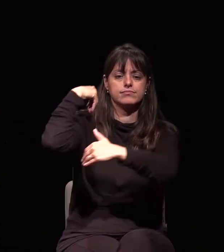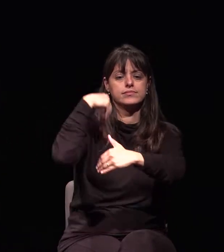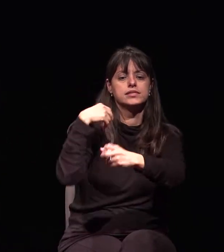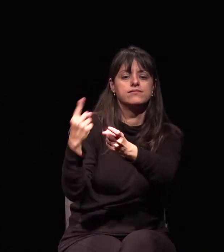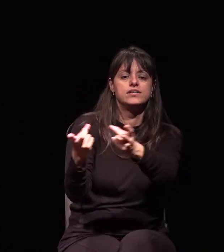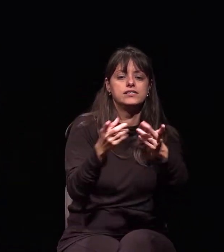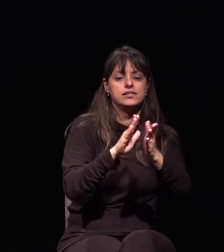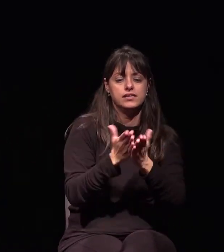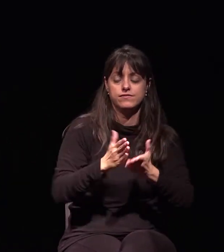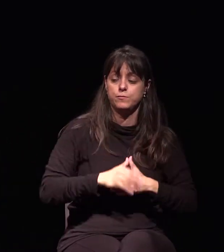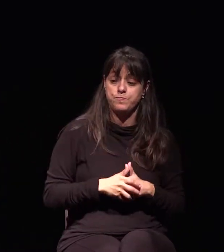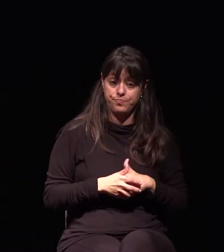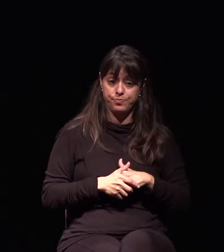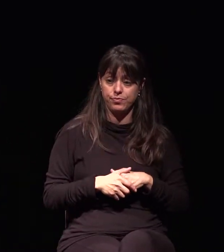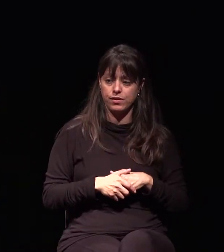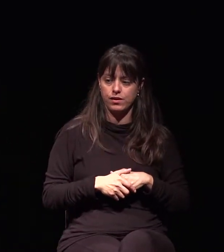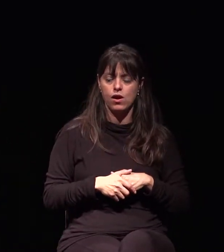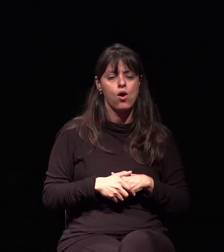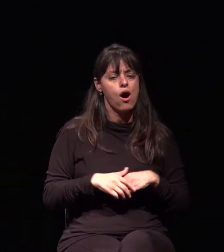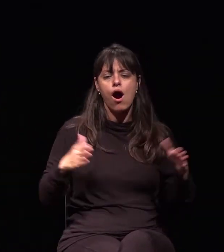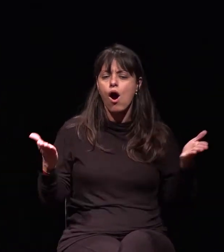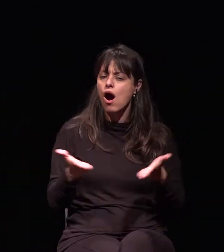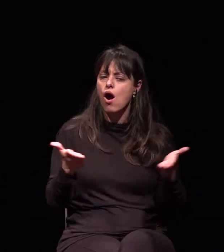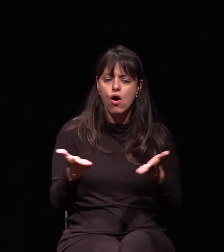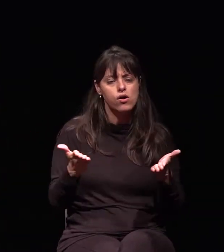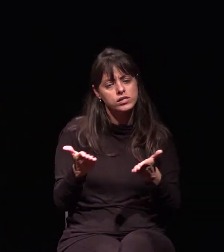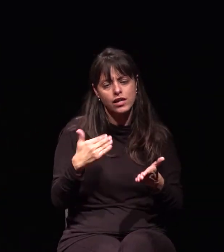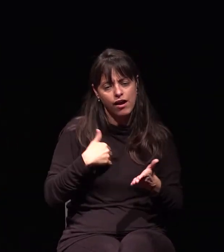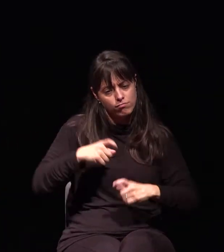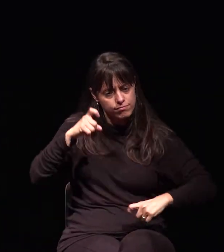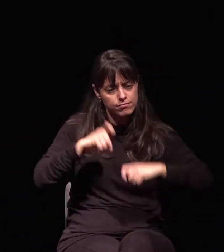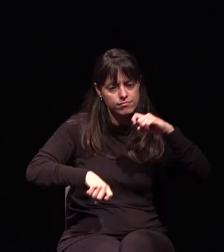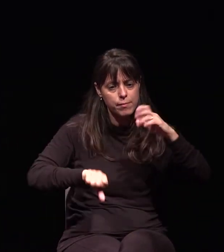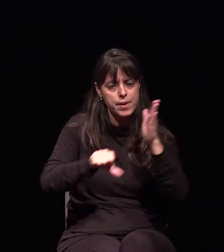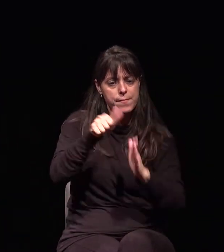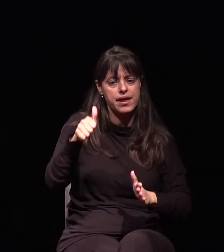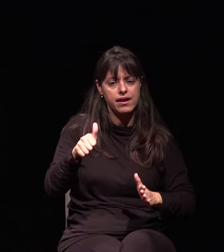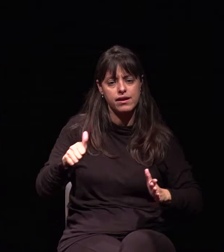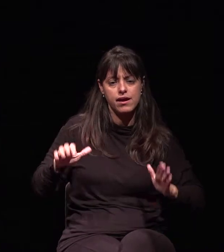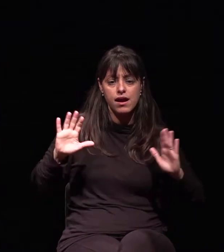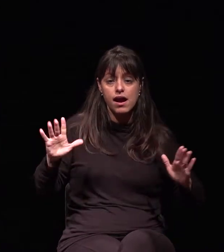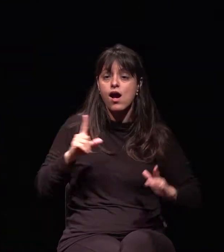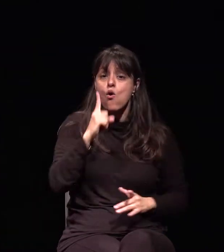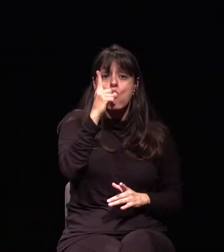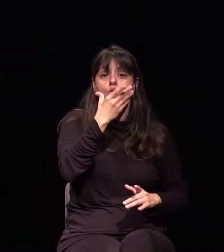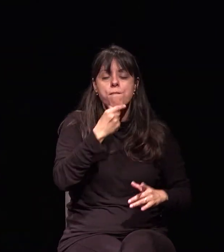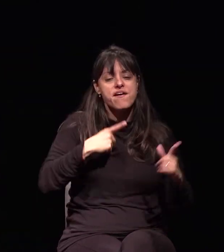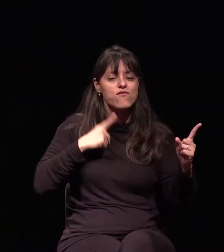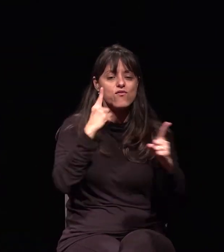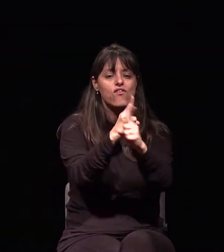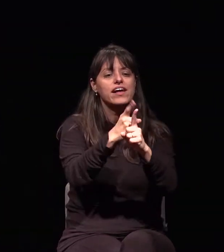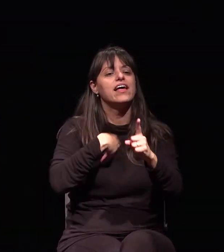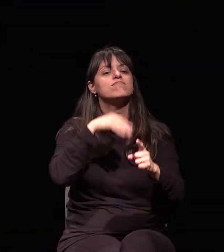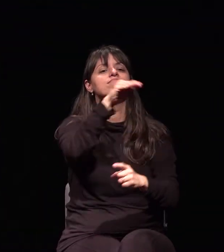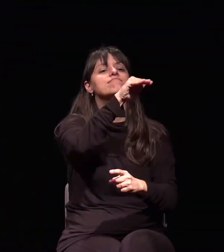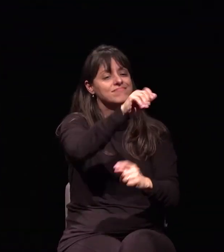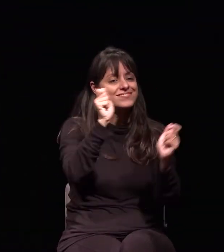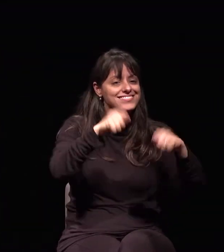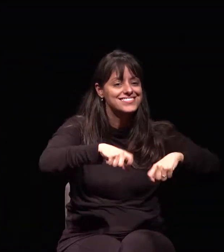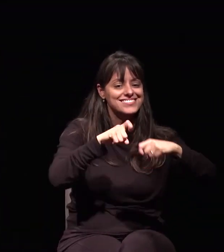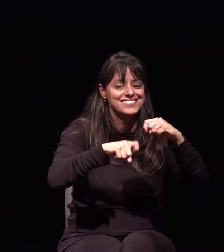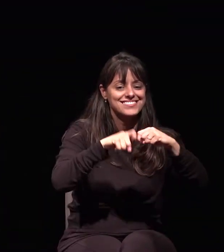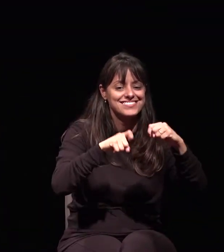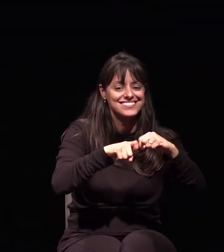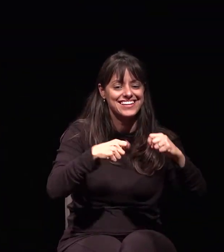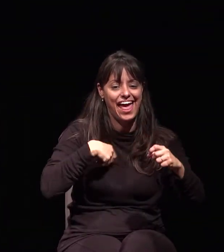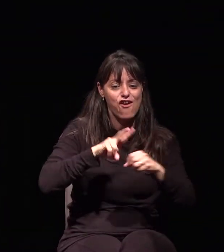aí ela falou assim, hoje eu tenho que deixar de ser virgem de qualquer jeito. O primeiro homem que eu achar, eu vou procurar. Eu vou falar